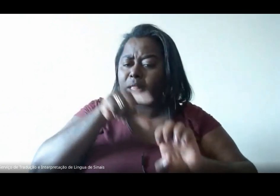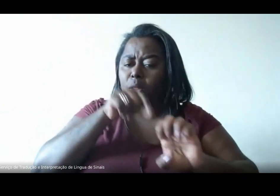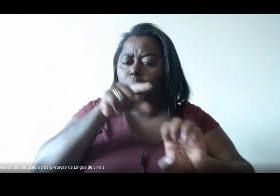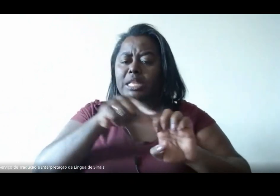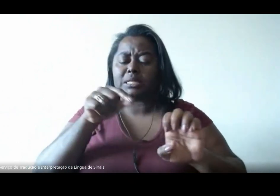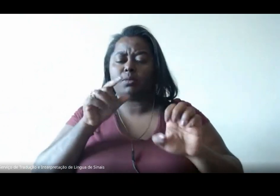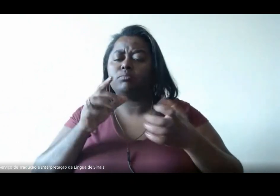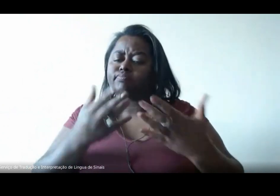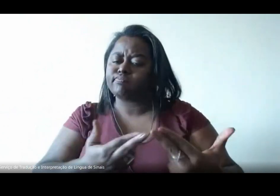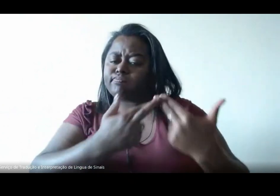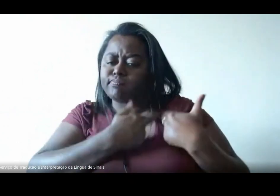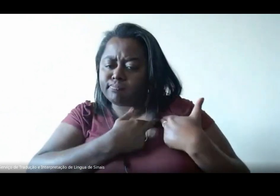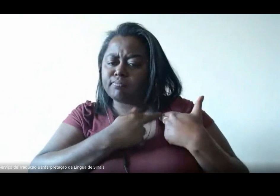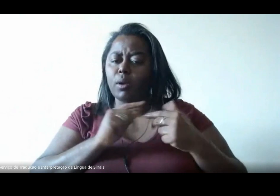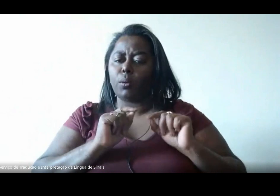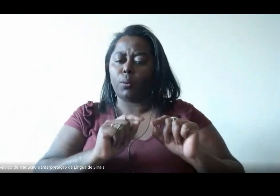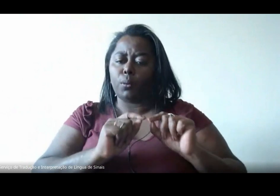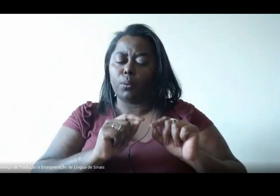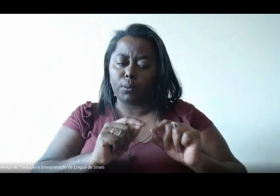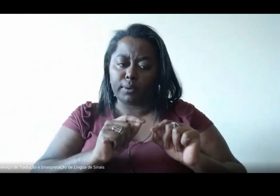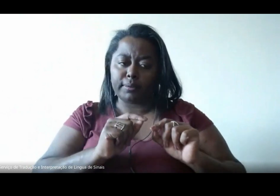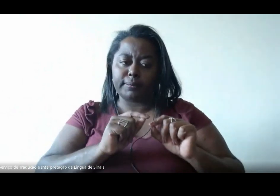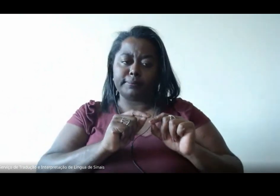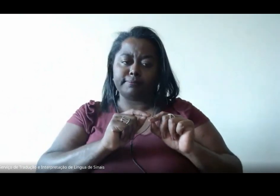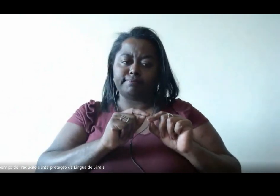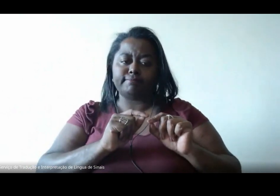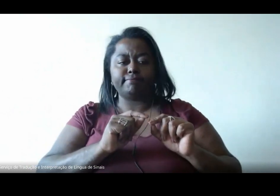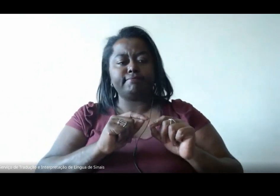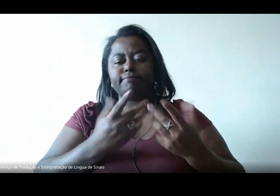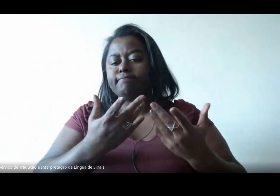Esse empreendedorismo que seria responsável por